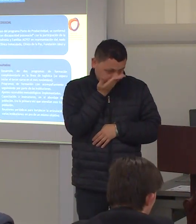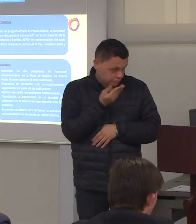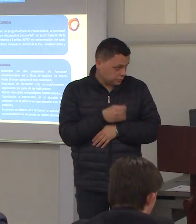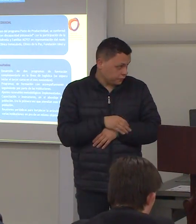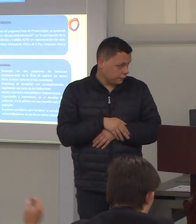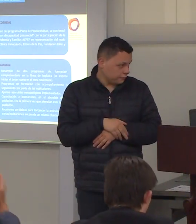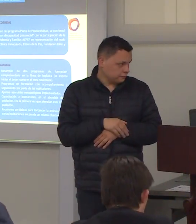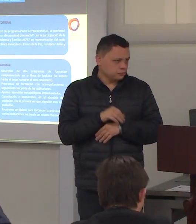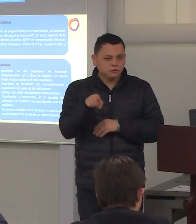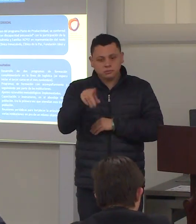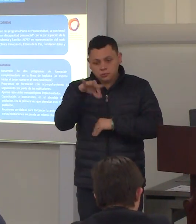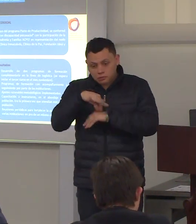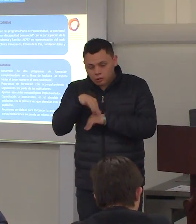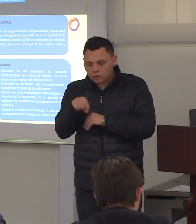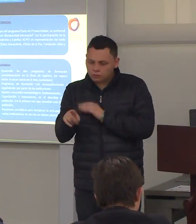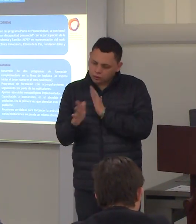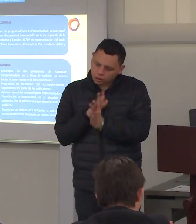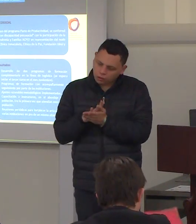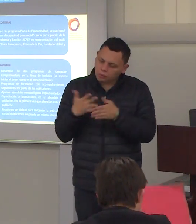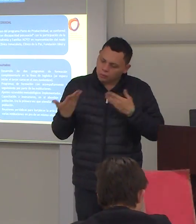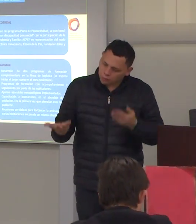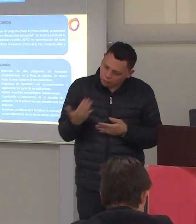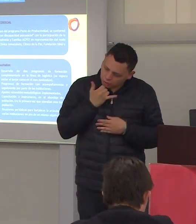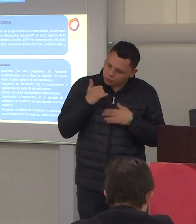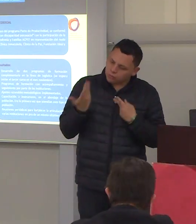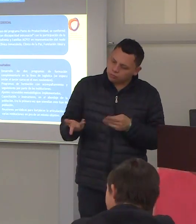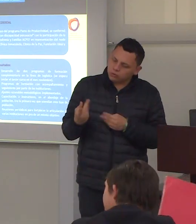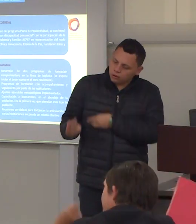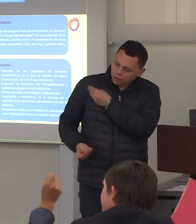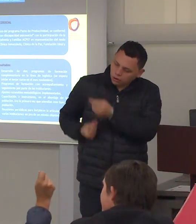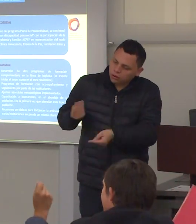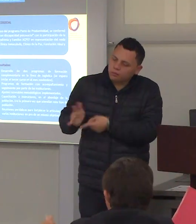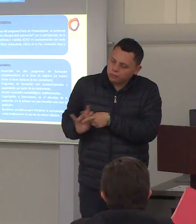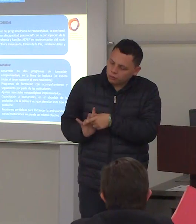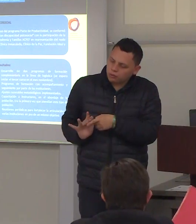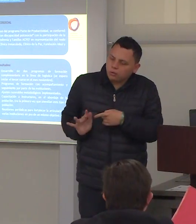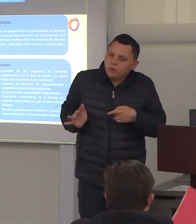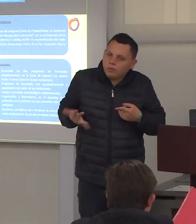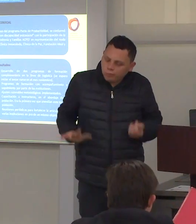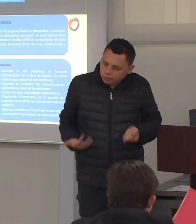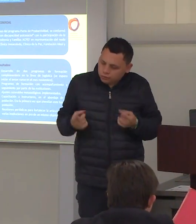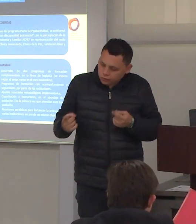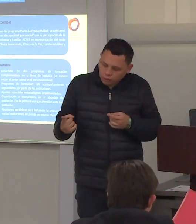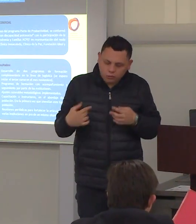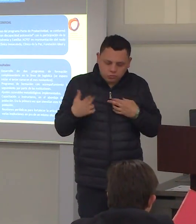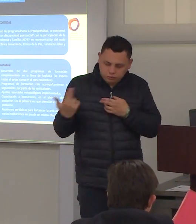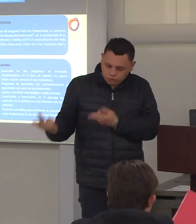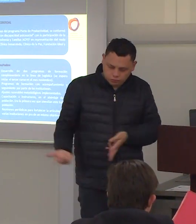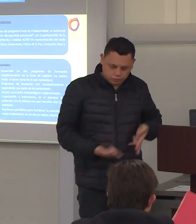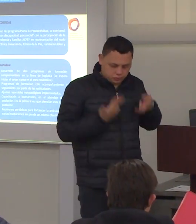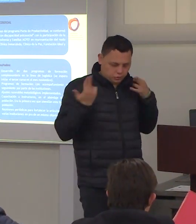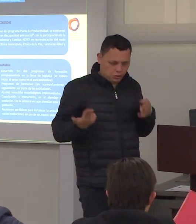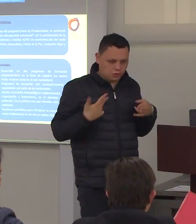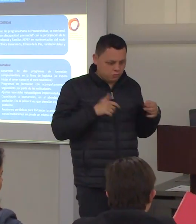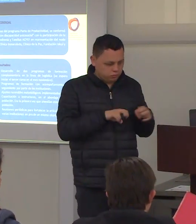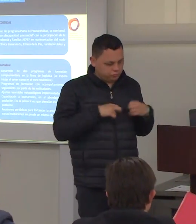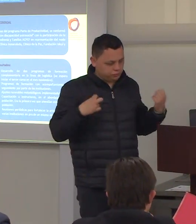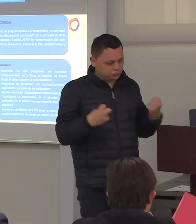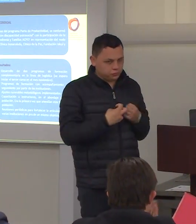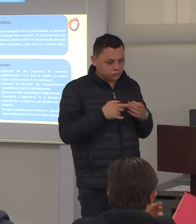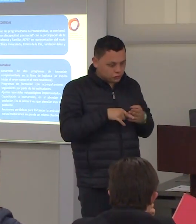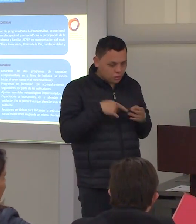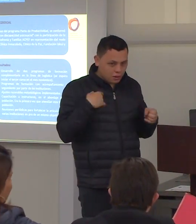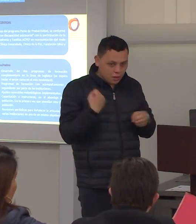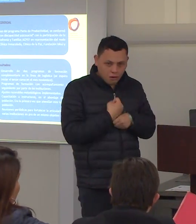también fue como, cuéntanos qué ha pasado, cómo lo han hecho y cómo estos ejercicios se pueden replicar dentro de la mesa que estamos trabajando.